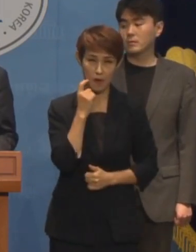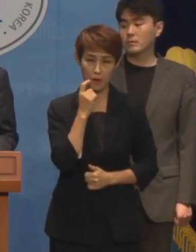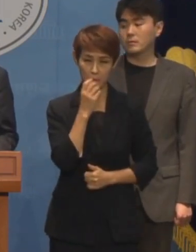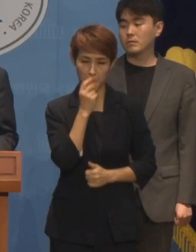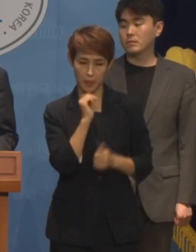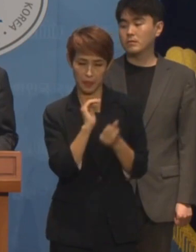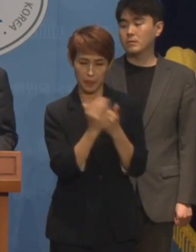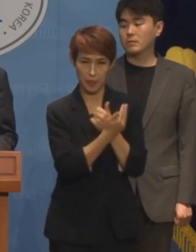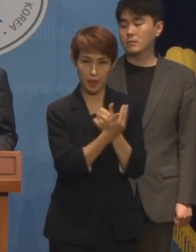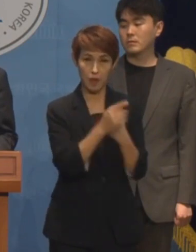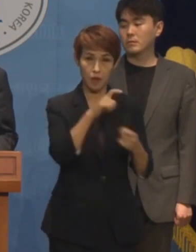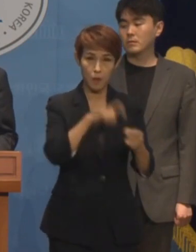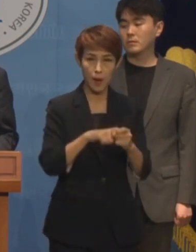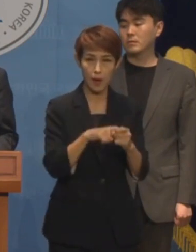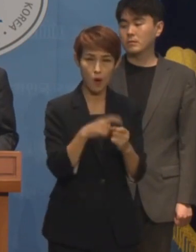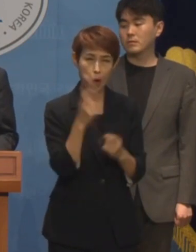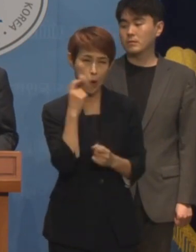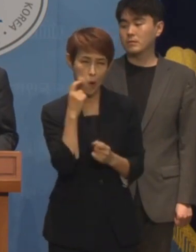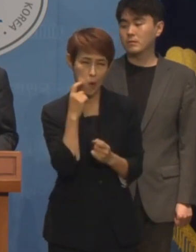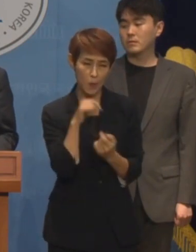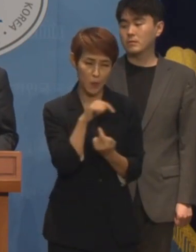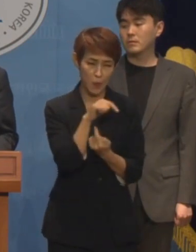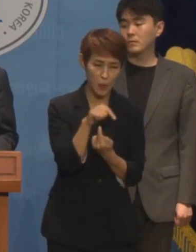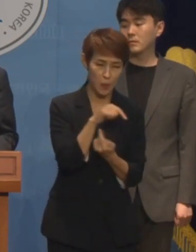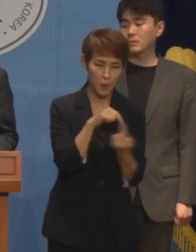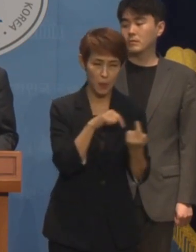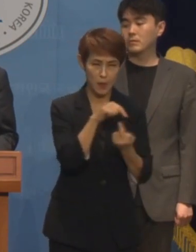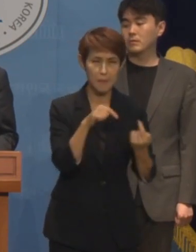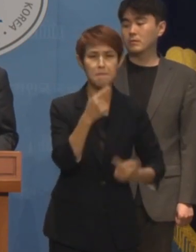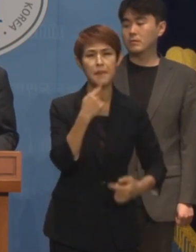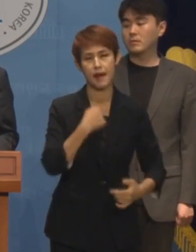온갖 거짓말을 일삼아 왔습니다.